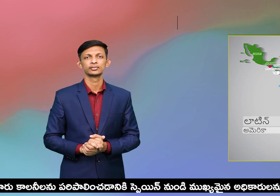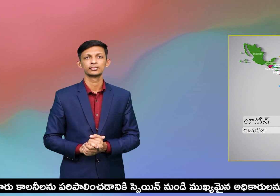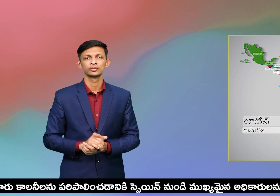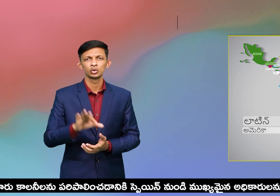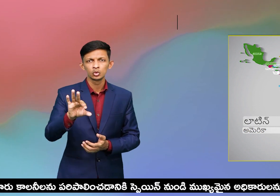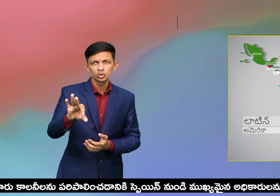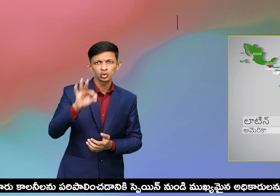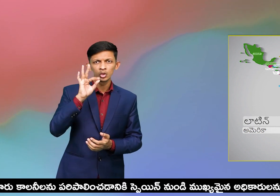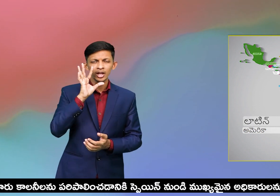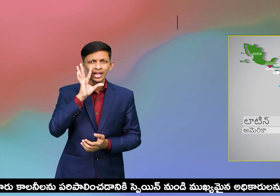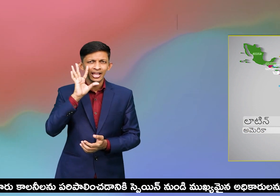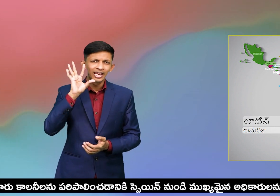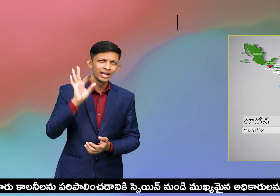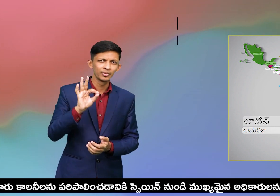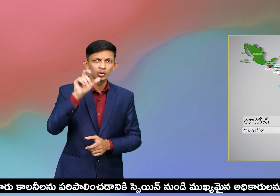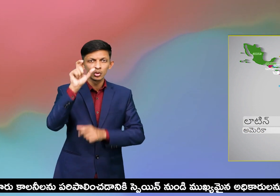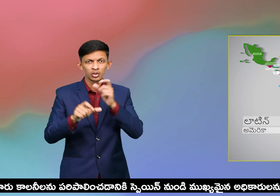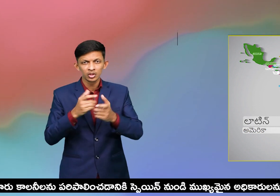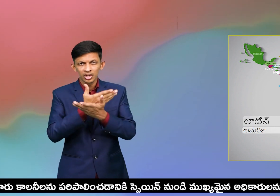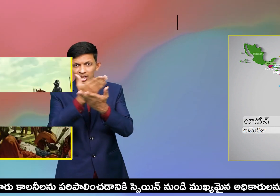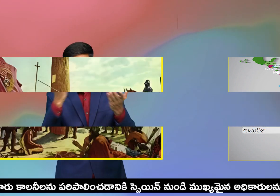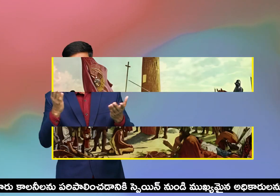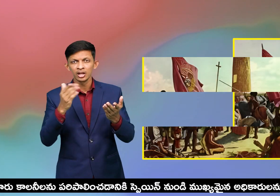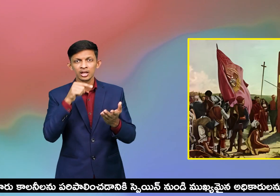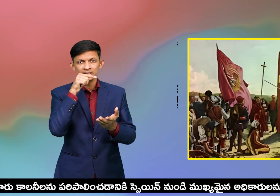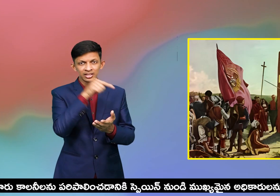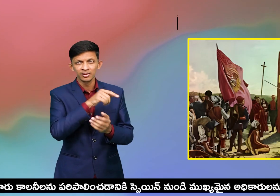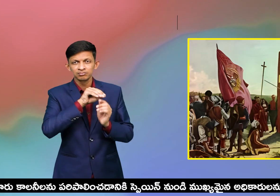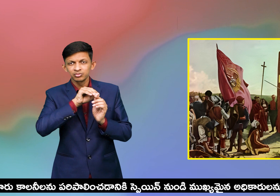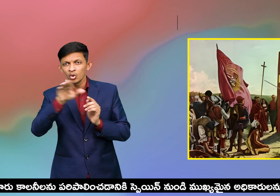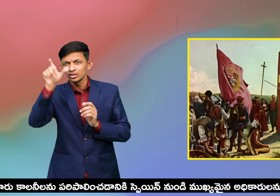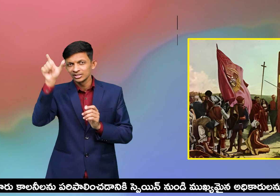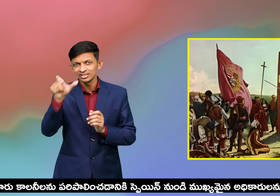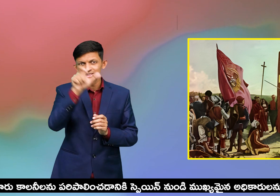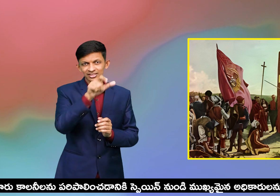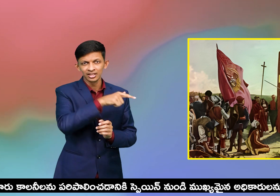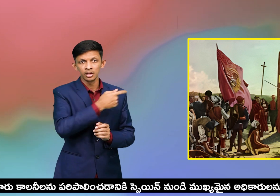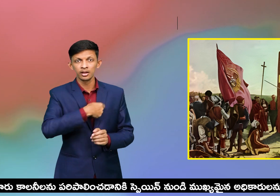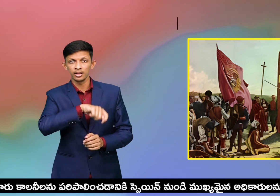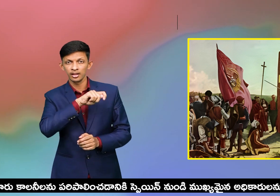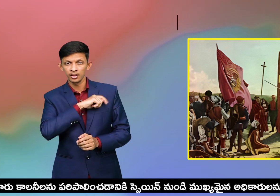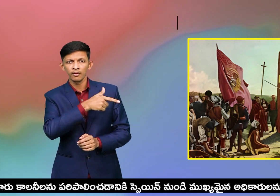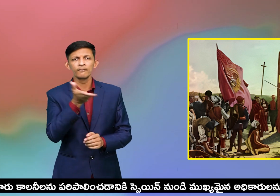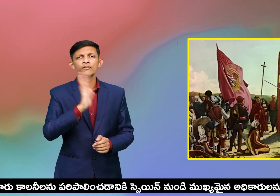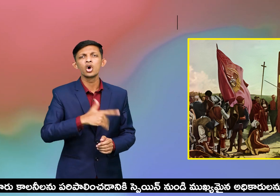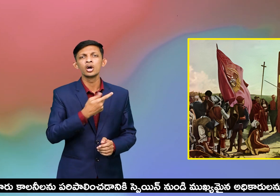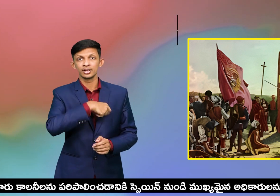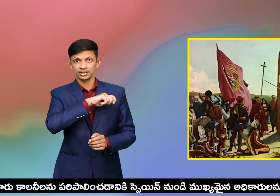వారు కాలనీలను పరిపాలించడానికి స్పెయిన్ నుండి ముఖ్యమైన అధికారులను మరియు ప్రభువులను